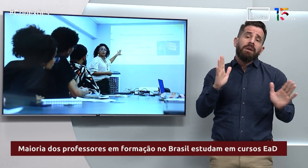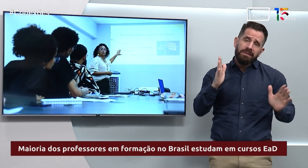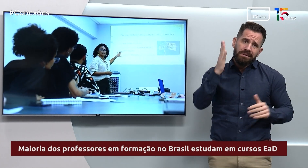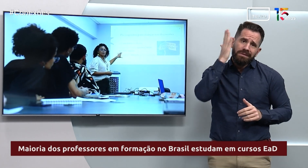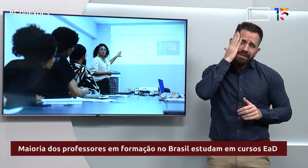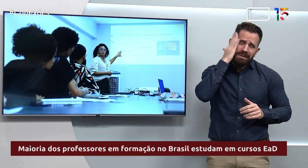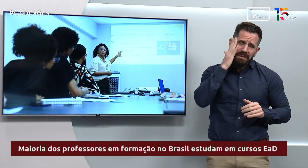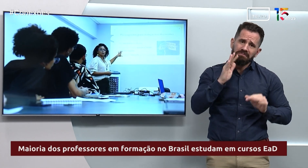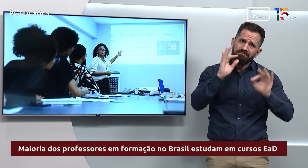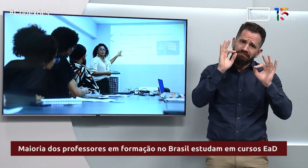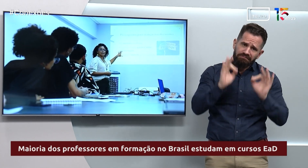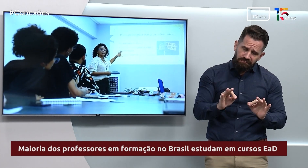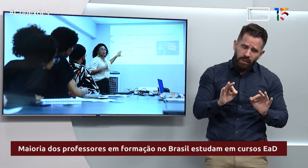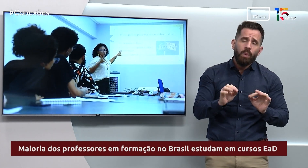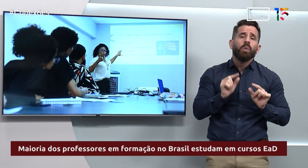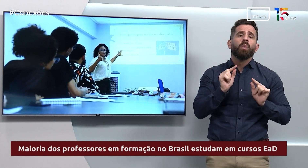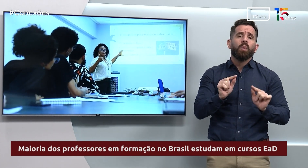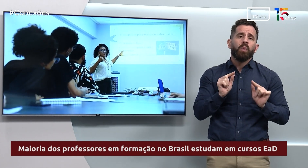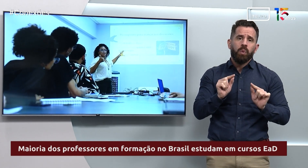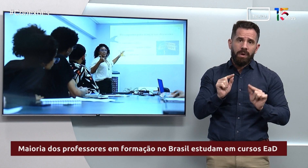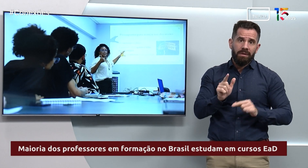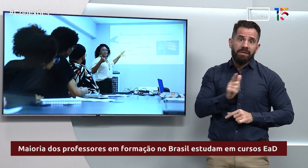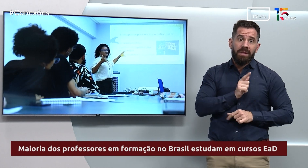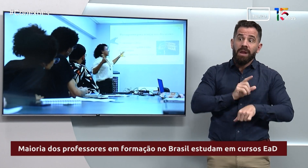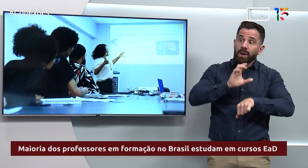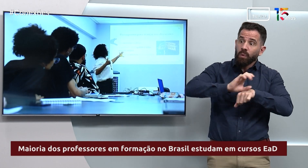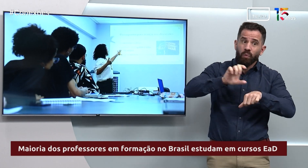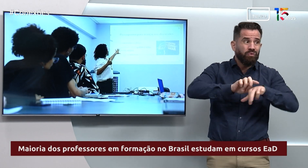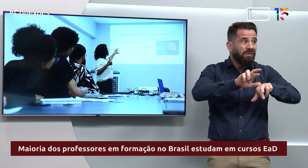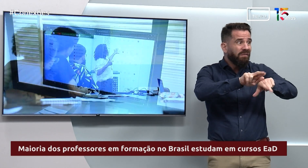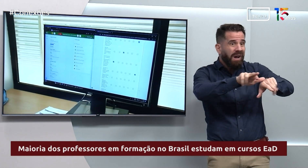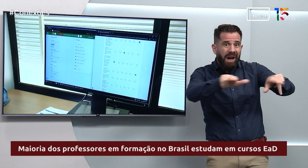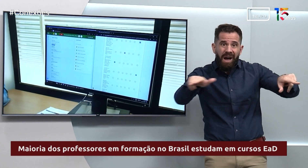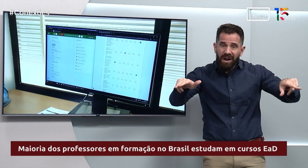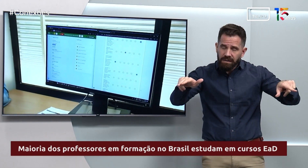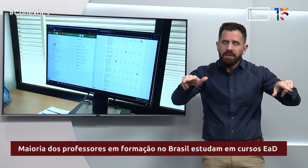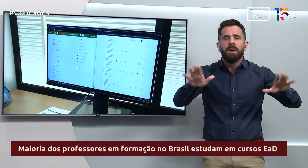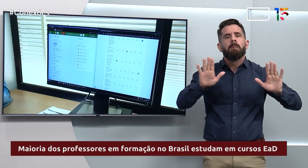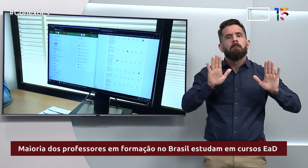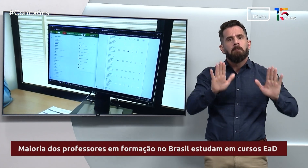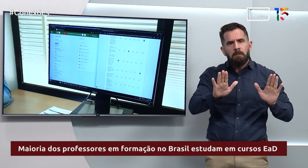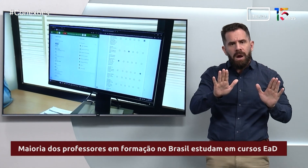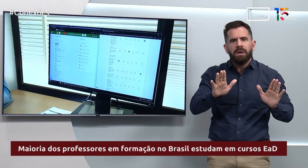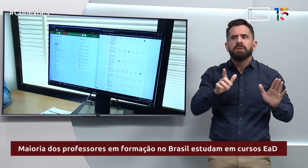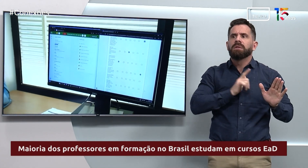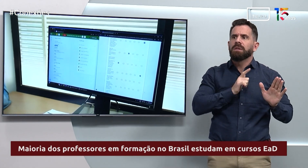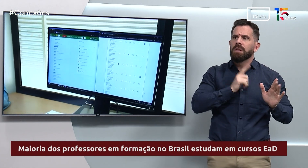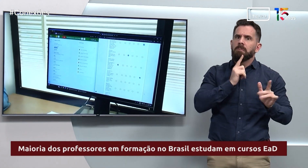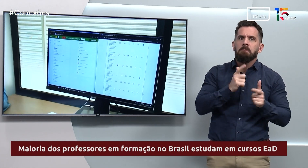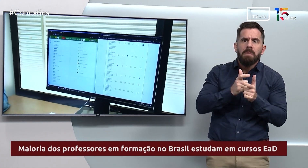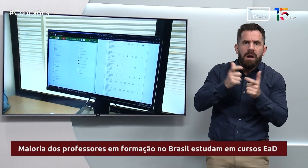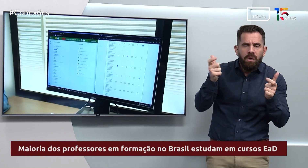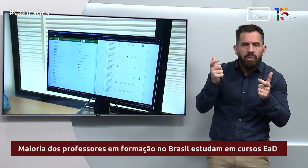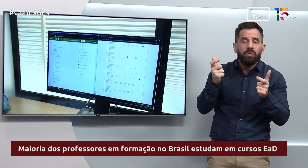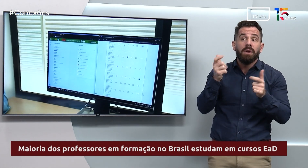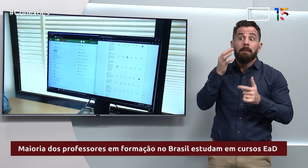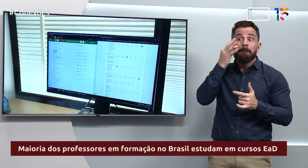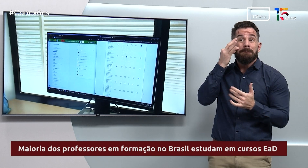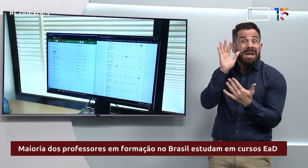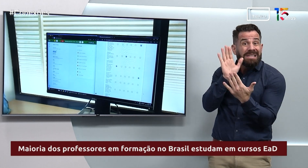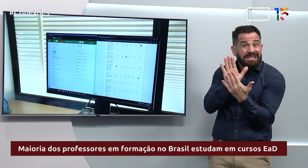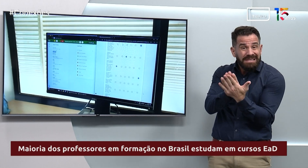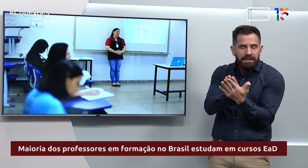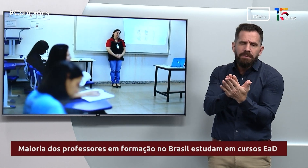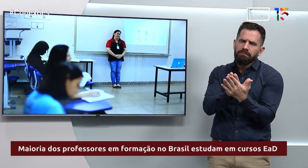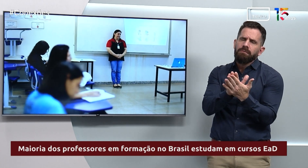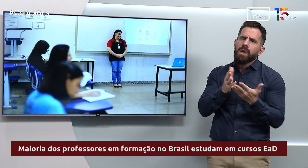dúvida que os cursos ofertados, ou que tenham uma grande parte de oferta das disciplinas na presencialidade,